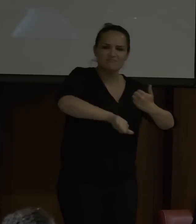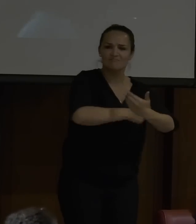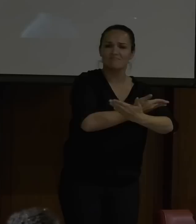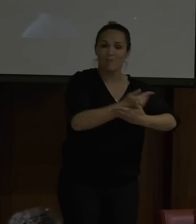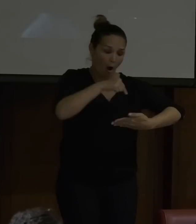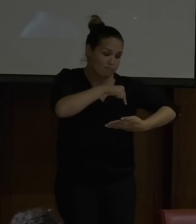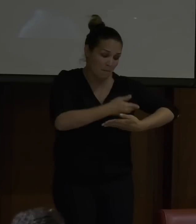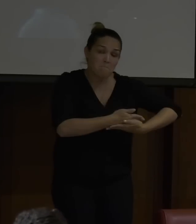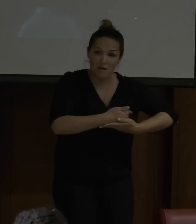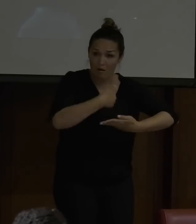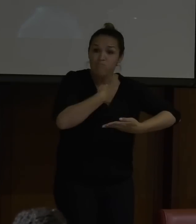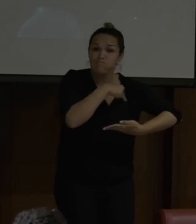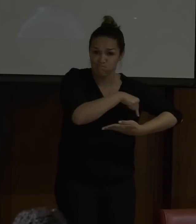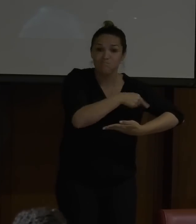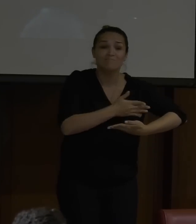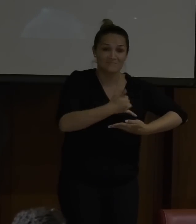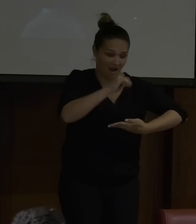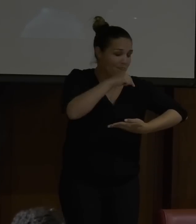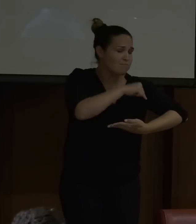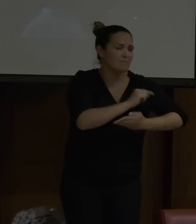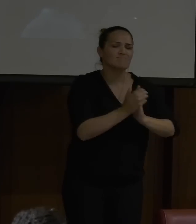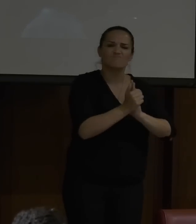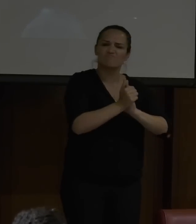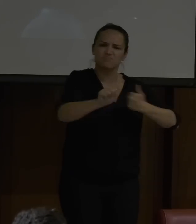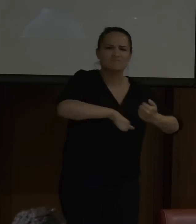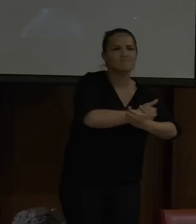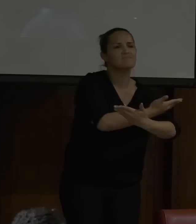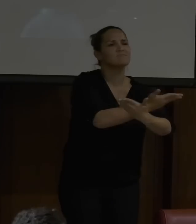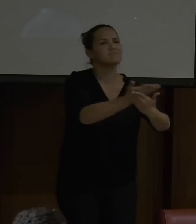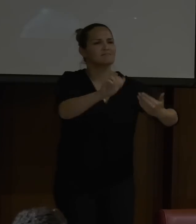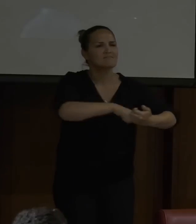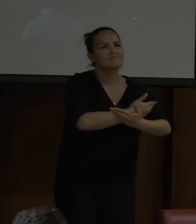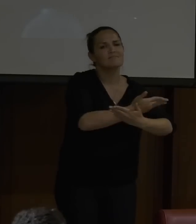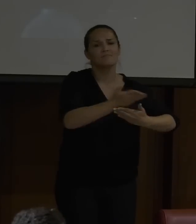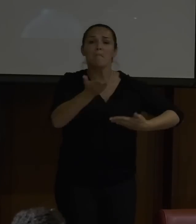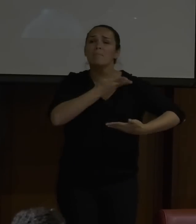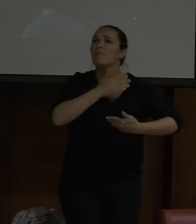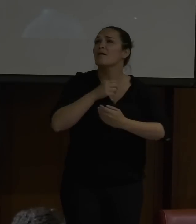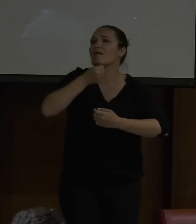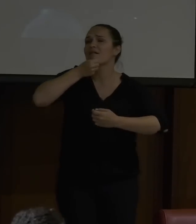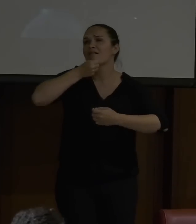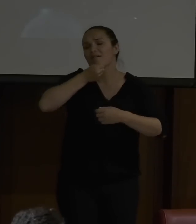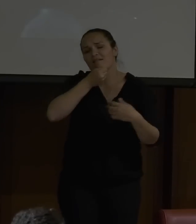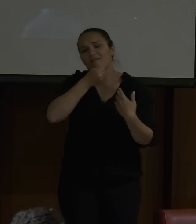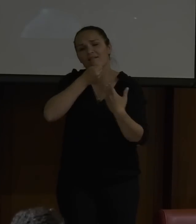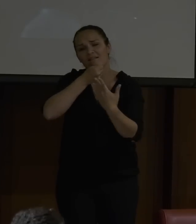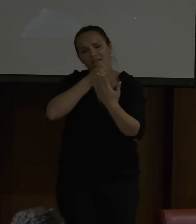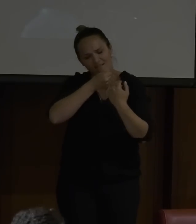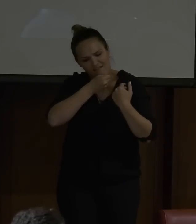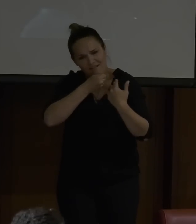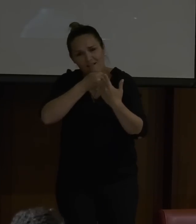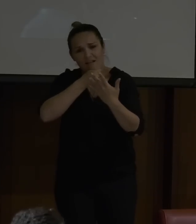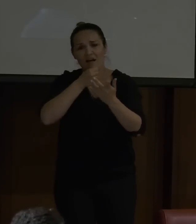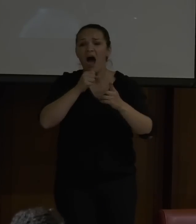yo venía con la estrella de componer y cantarle a mi mal. Y cuando